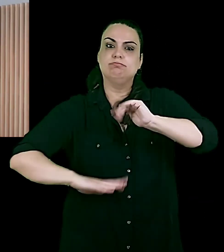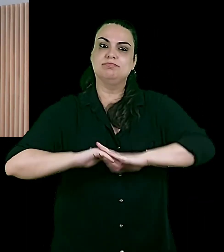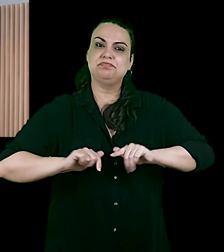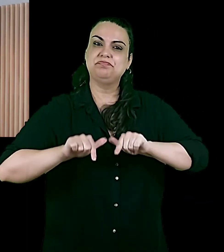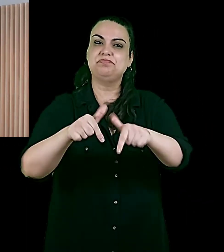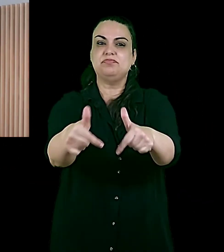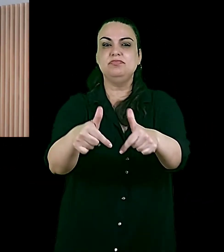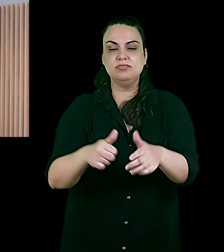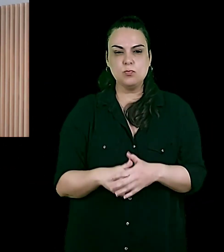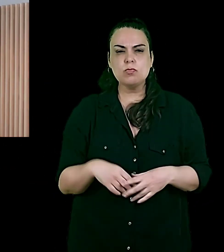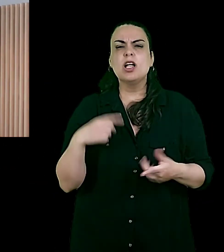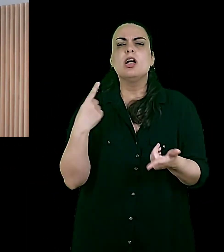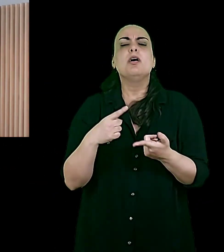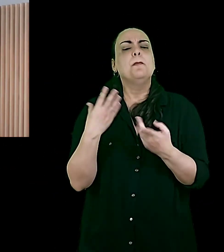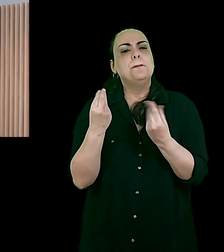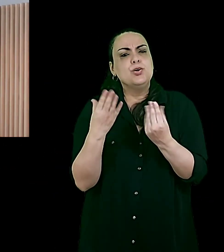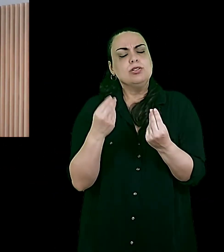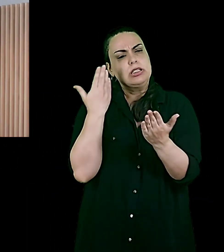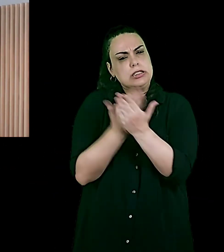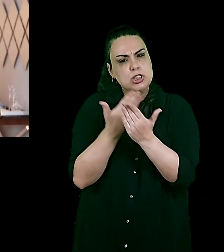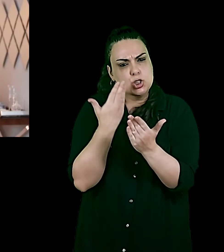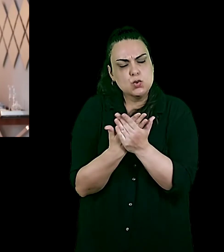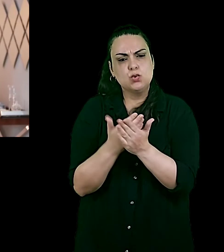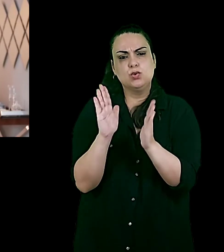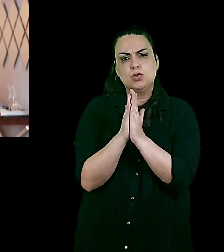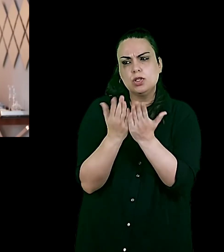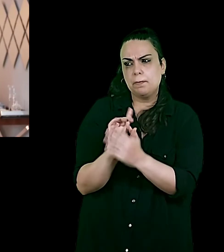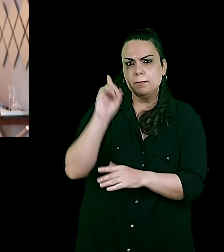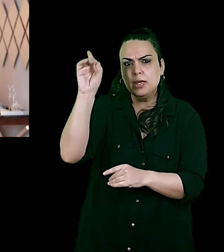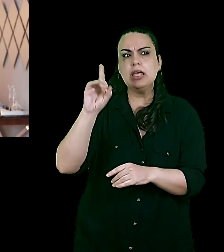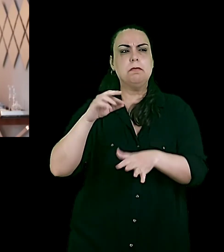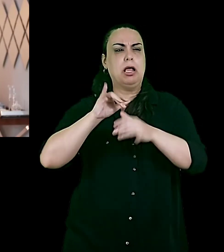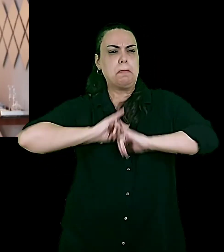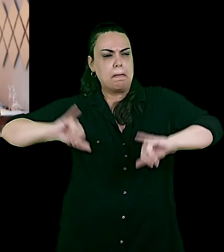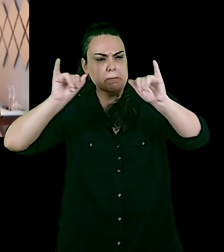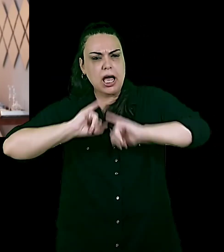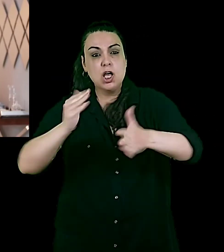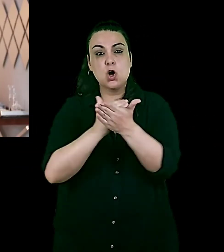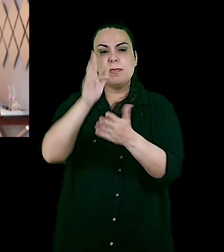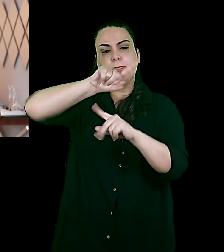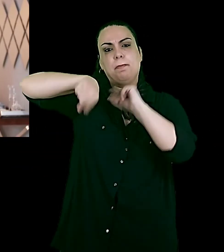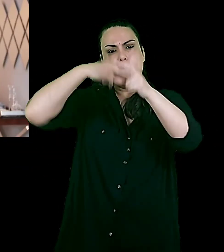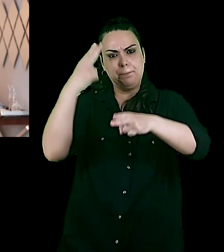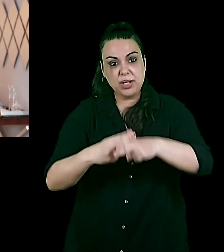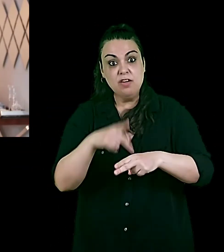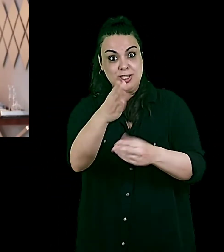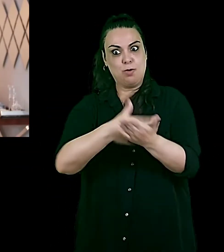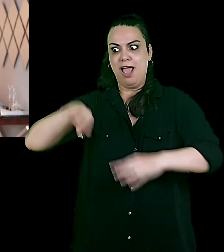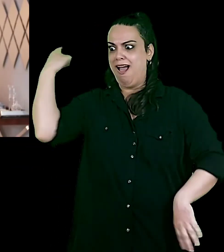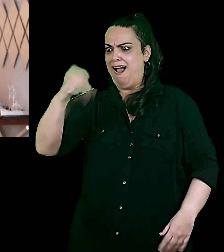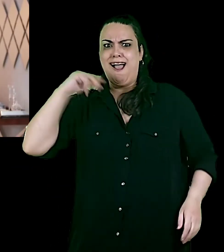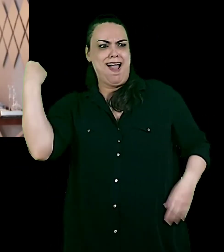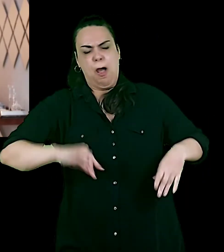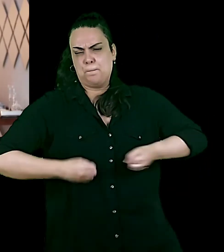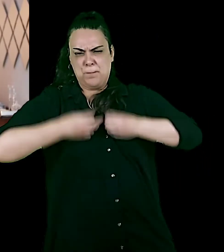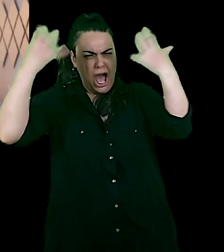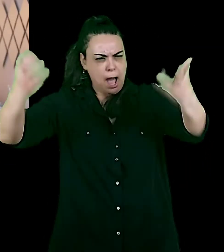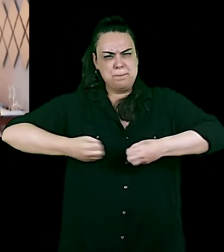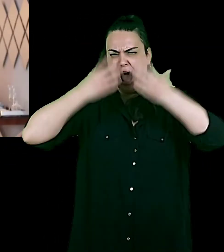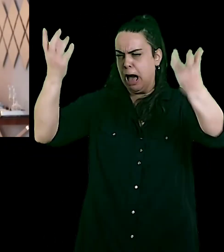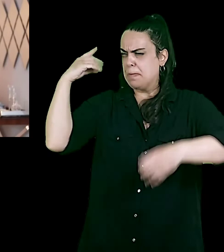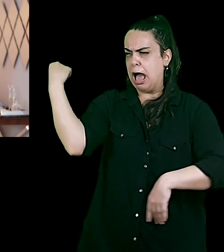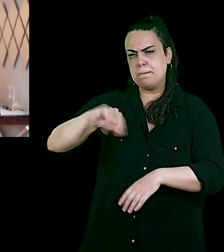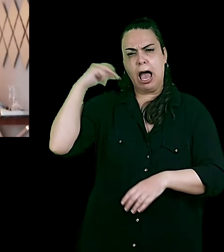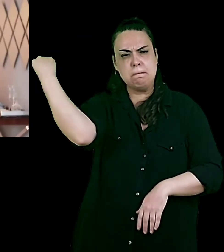muitos devocionais, campanhas e propósitos começam, mas não terminam? Porque você começa no gás, você começa na efusão, você começa